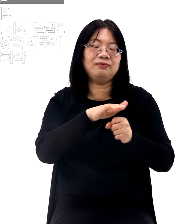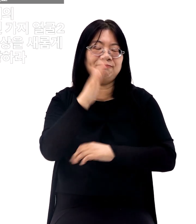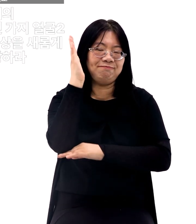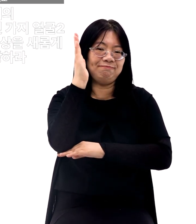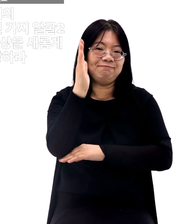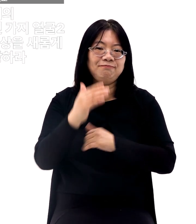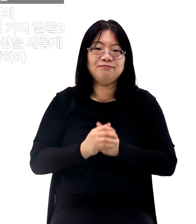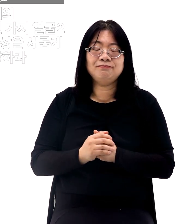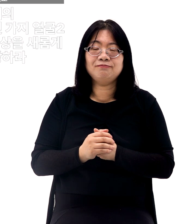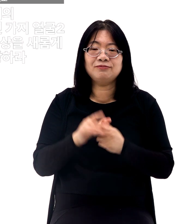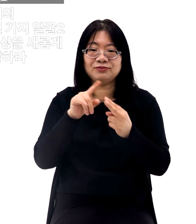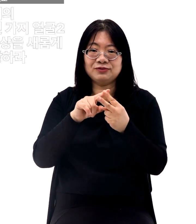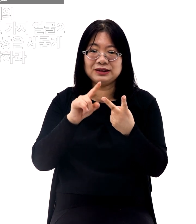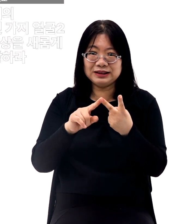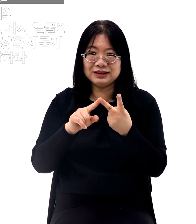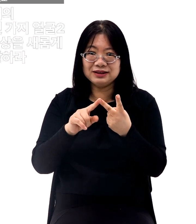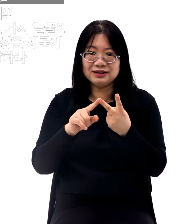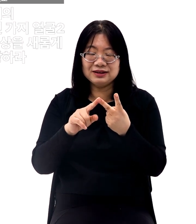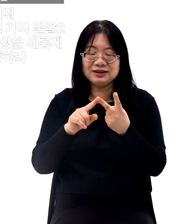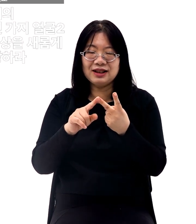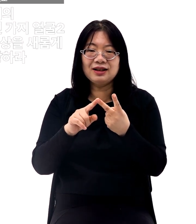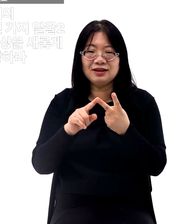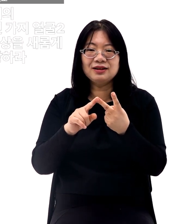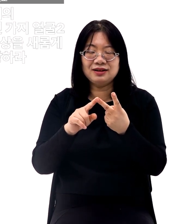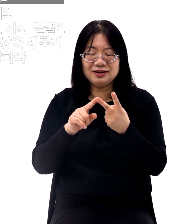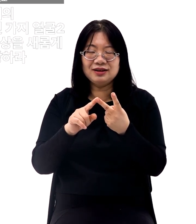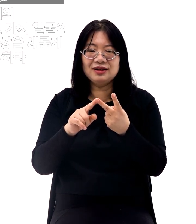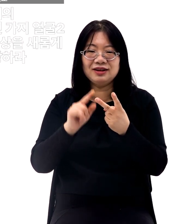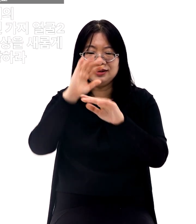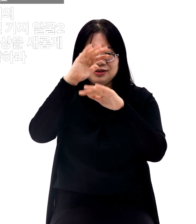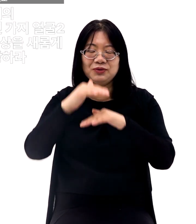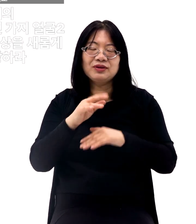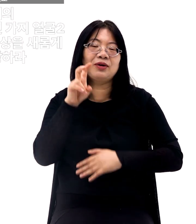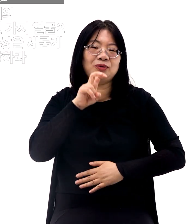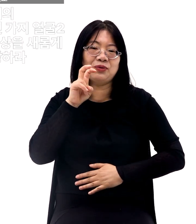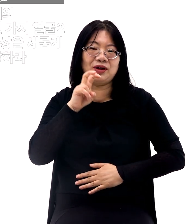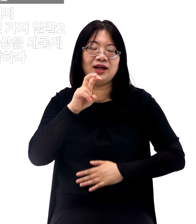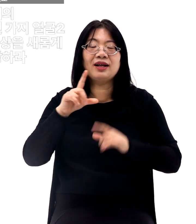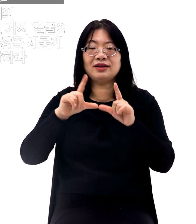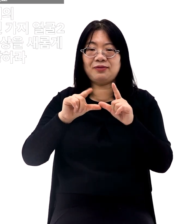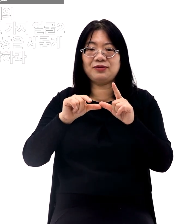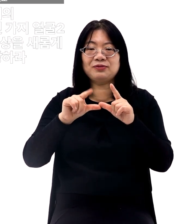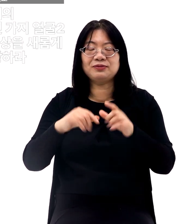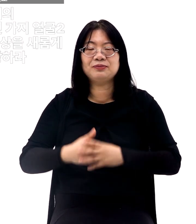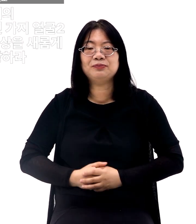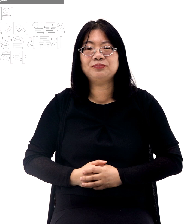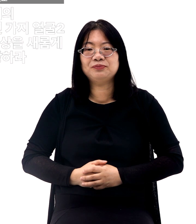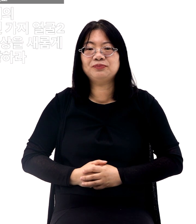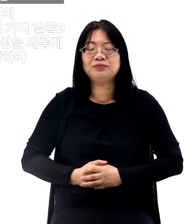이야기예요. 이 두 가지가 그들 음악의 키워드입니다. 그러니까